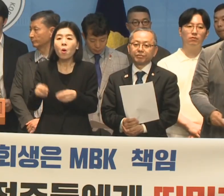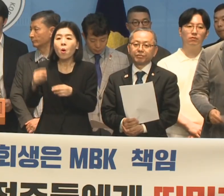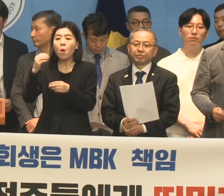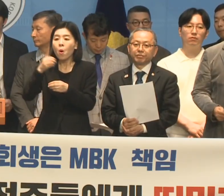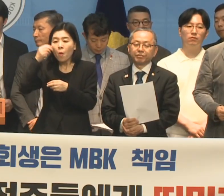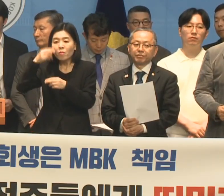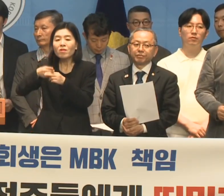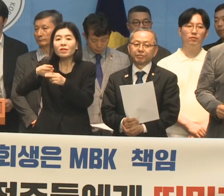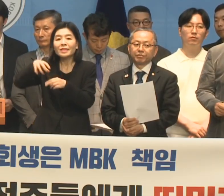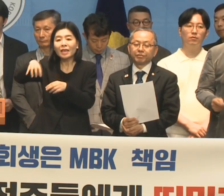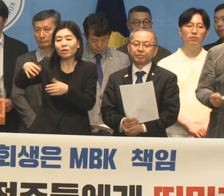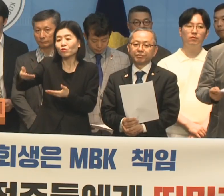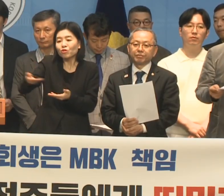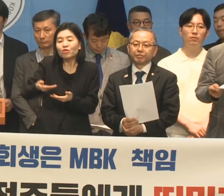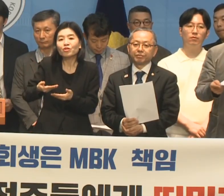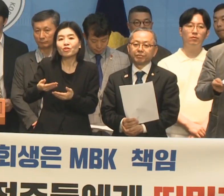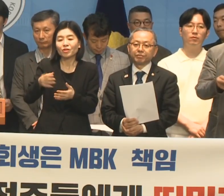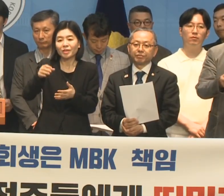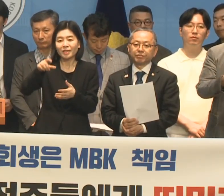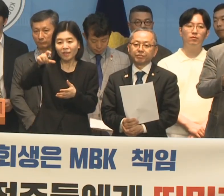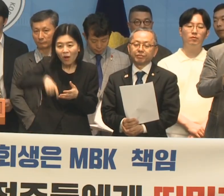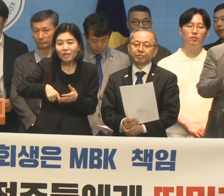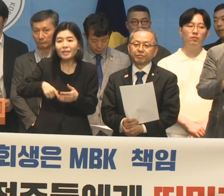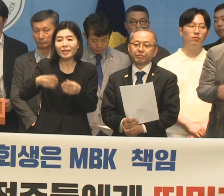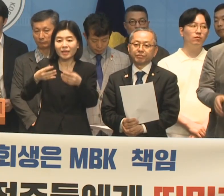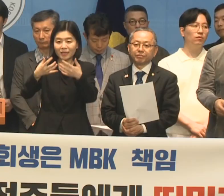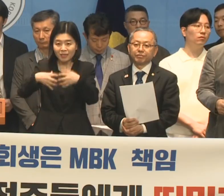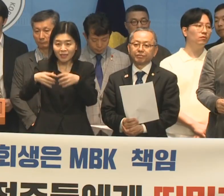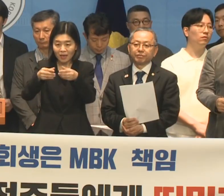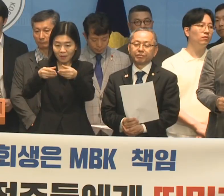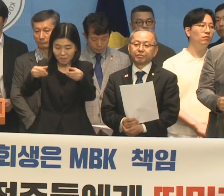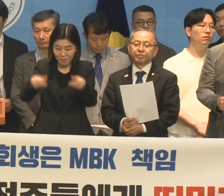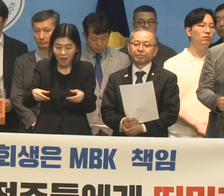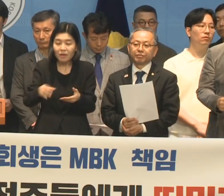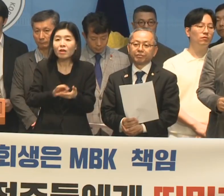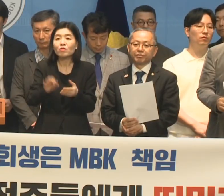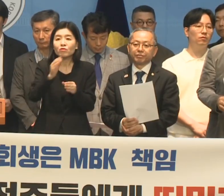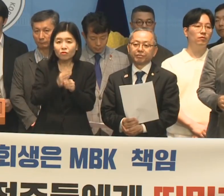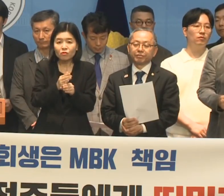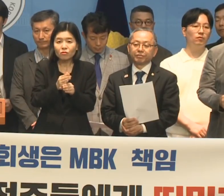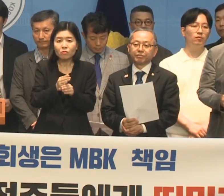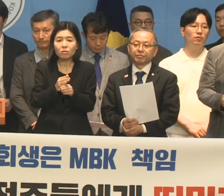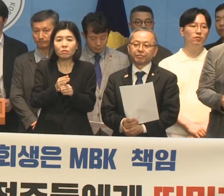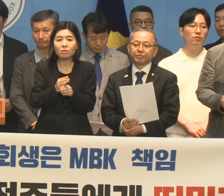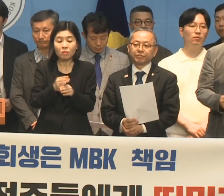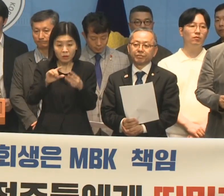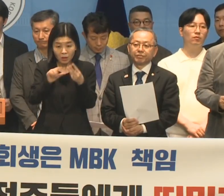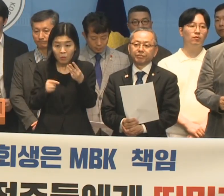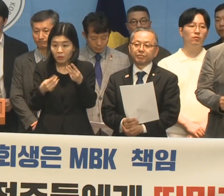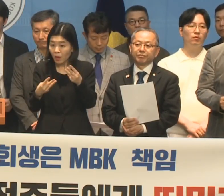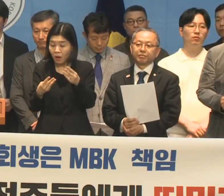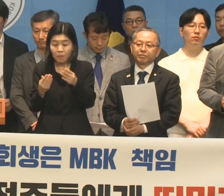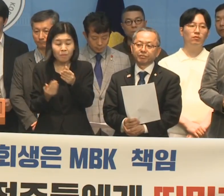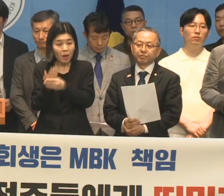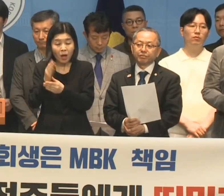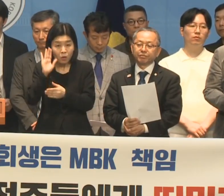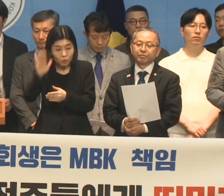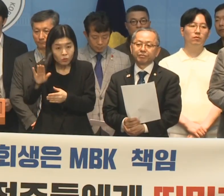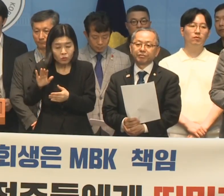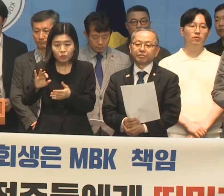있습니다. 그러나 3월 4일 사태 이후 일부 입점 업체에서는 정상금을 돌려받지